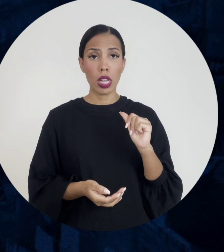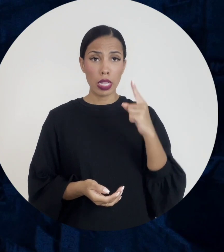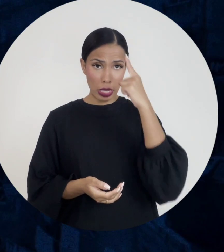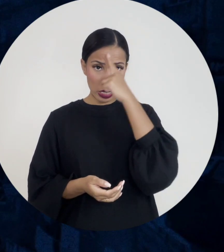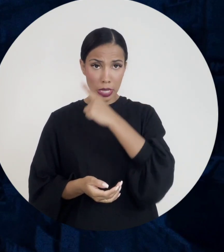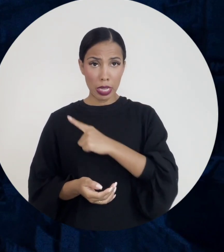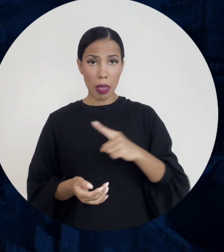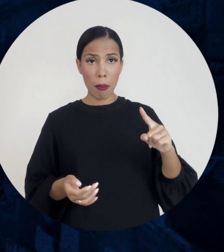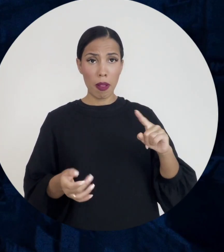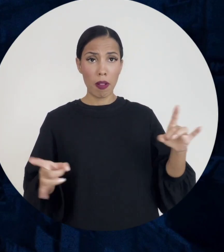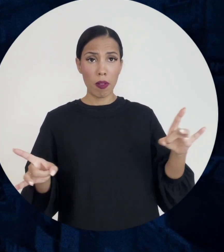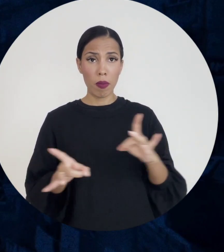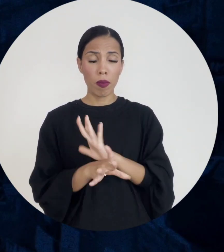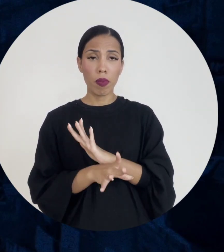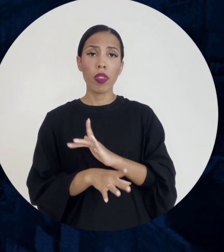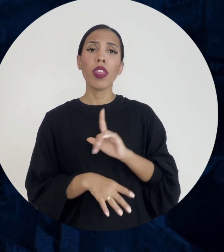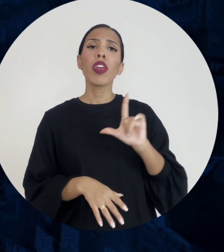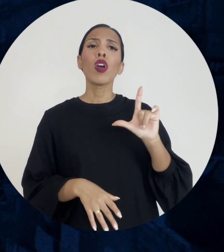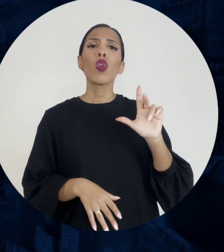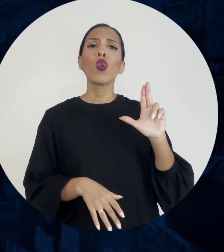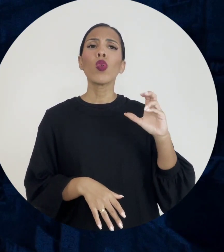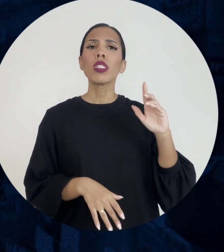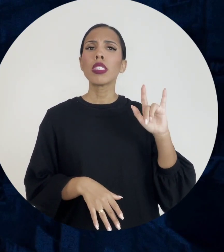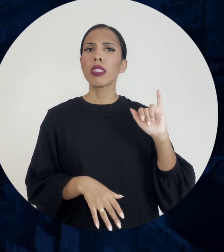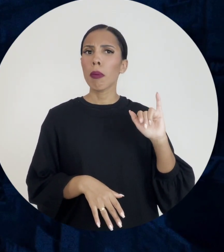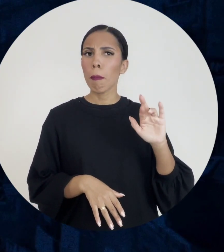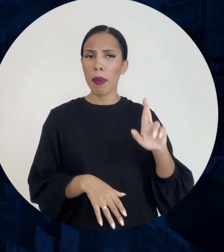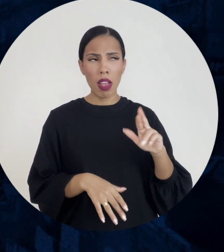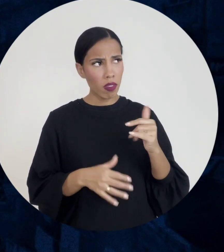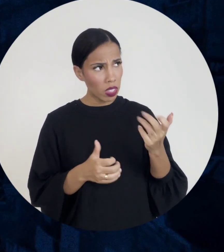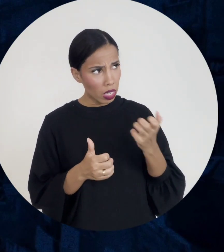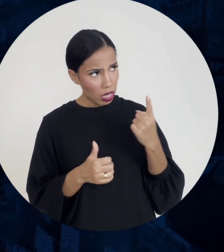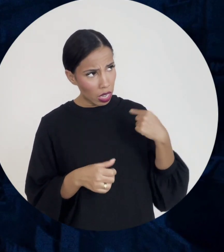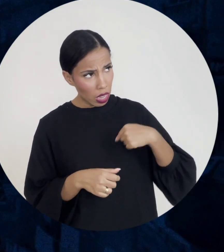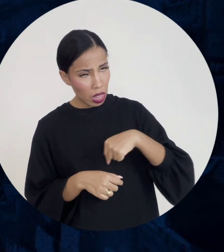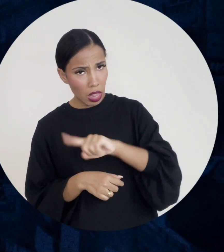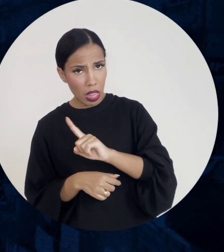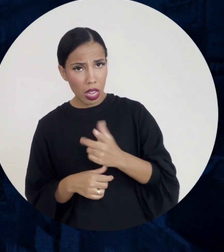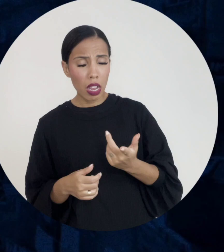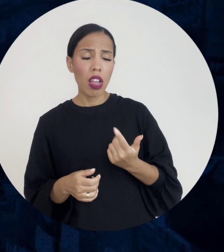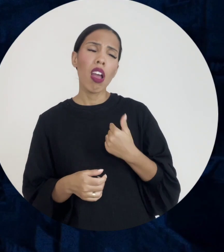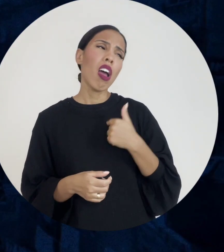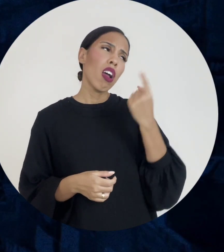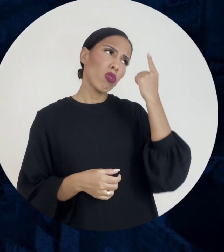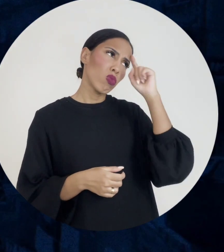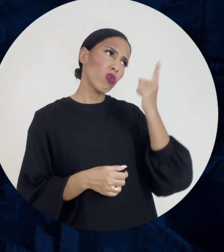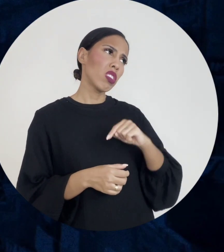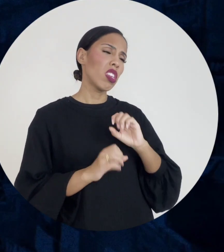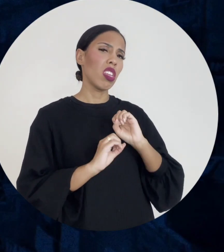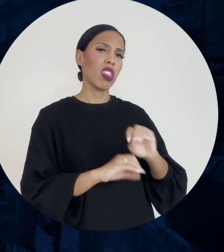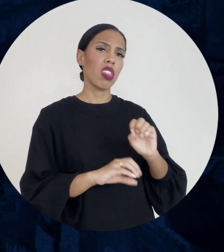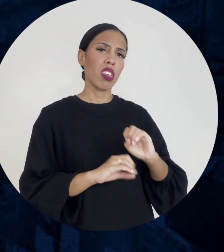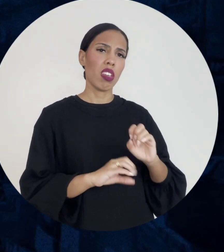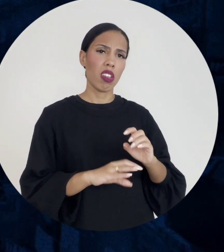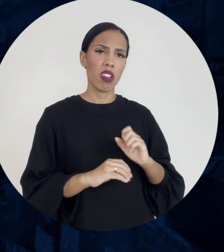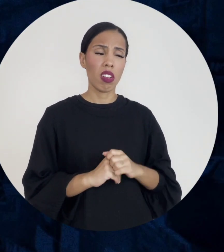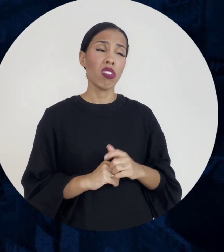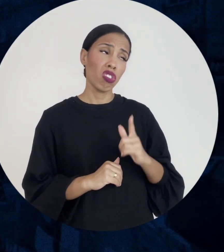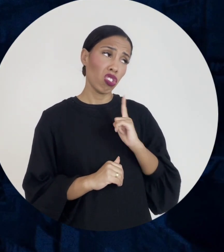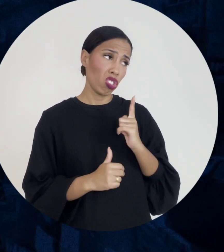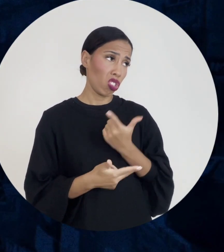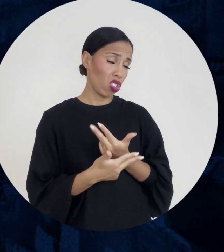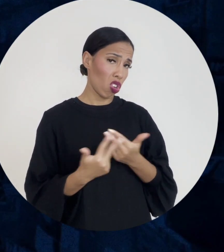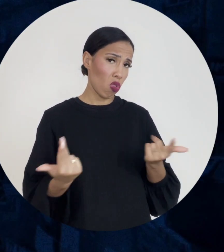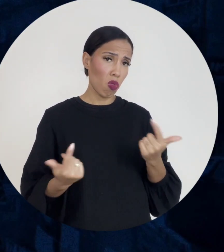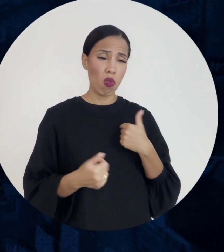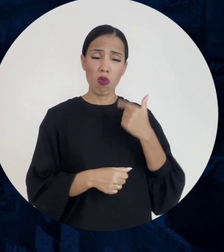semana. Aí a Luzimar perguntou, Jandira, você não quer ir lá? Eu falei, não, Luzimar, eu não sei dar aula, ainda tinha essa coisa, né? Não sei